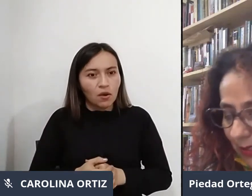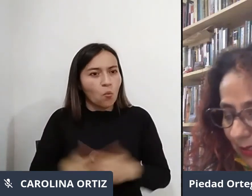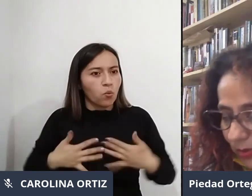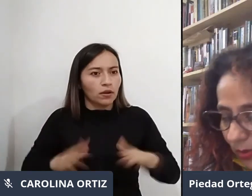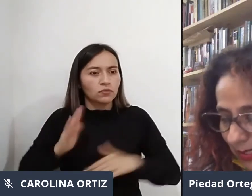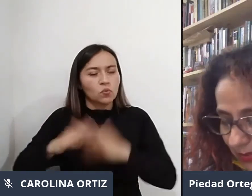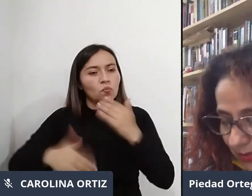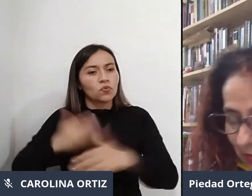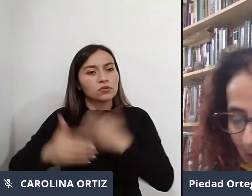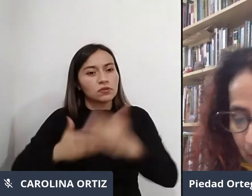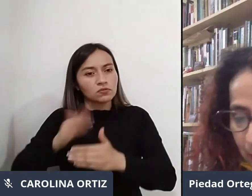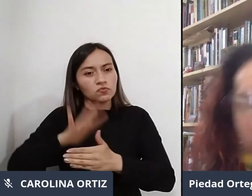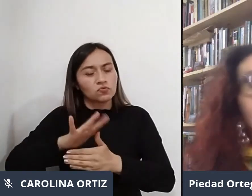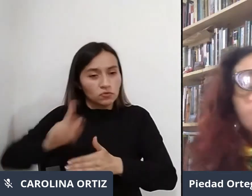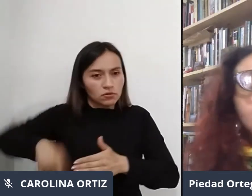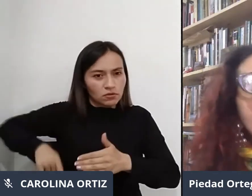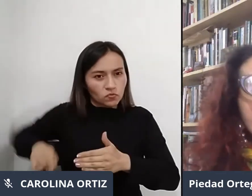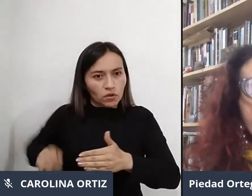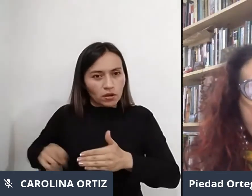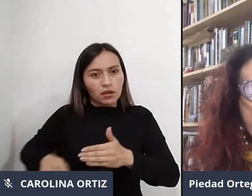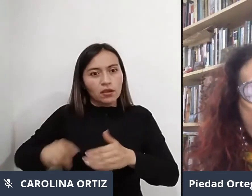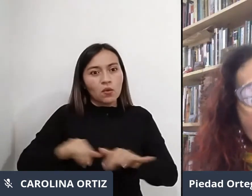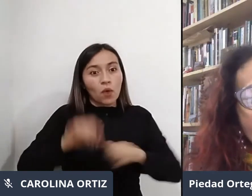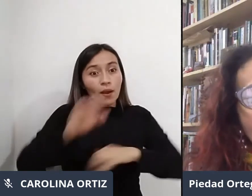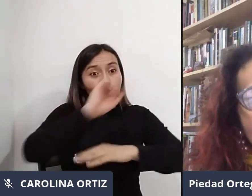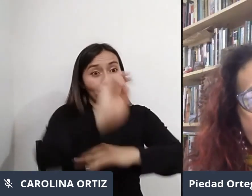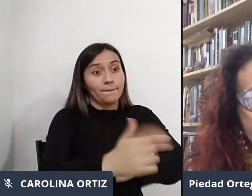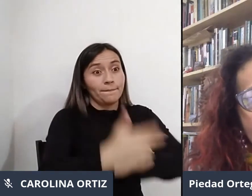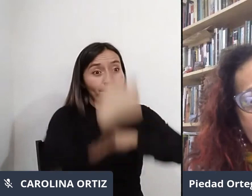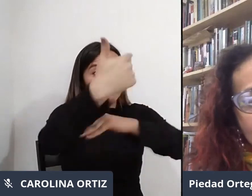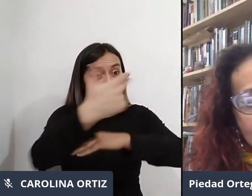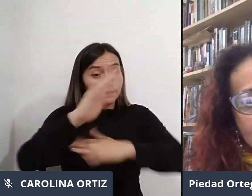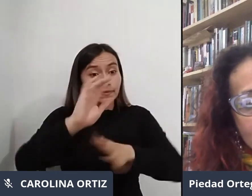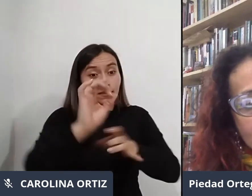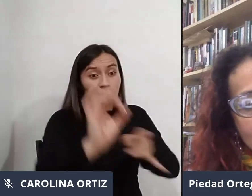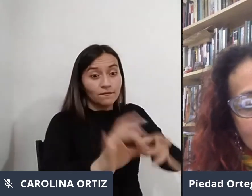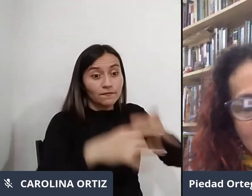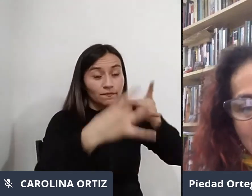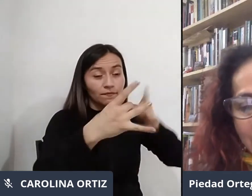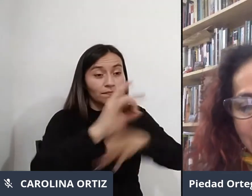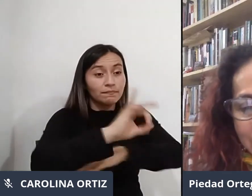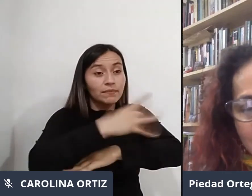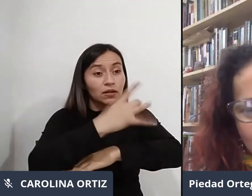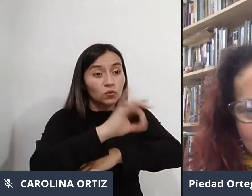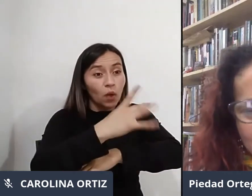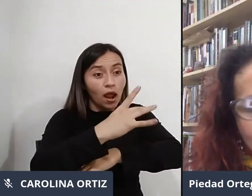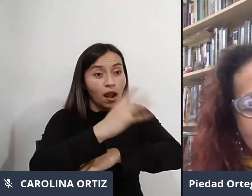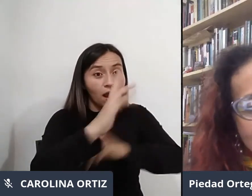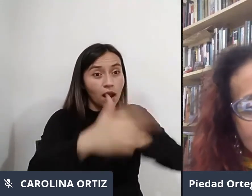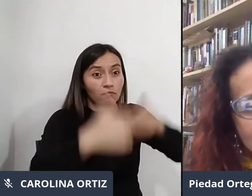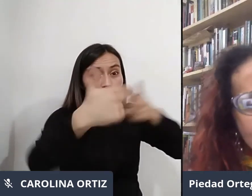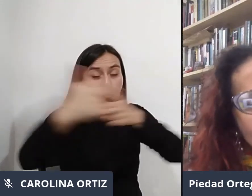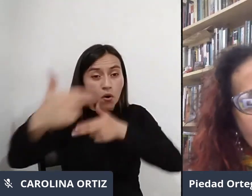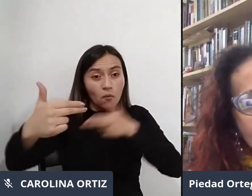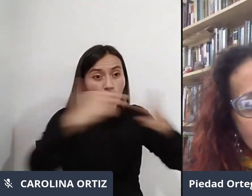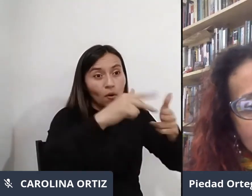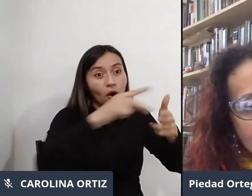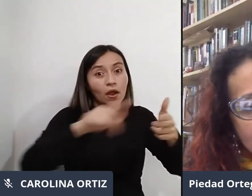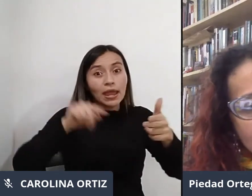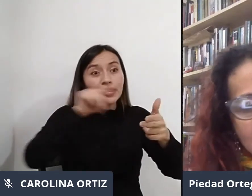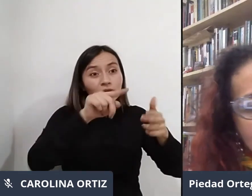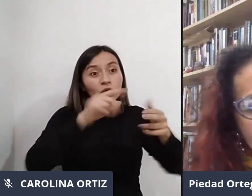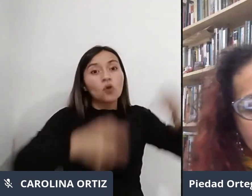de escolarización, porque hoy los maestros y las maestras creo que han estado, sobre todo los que están en